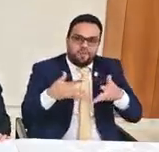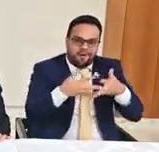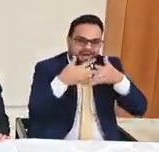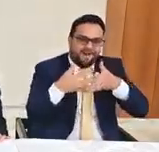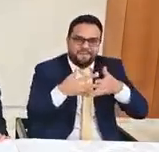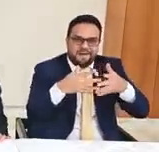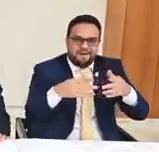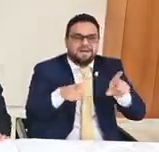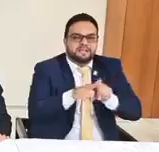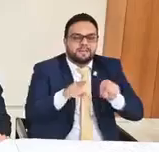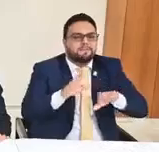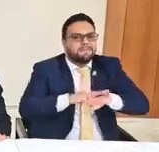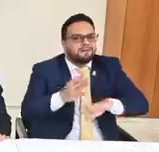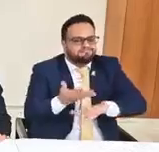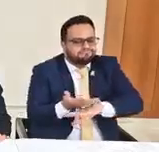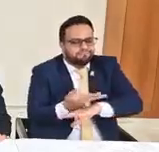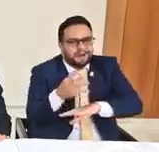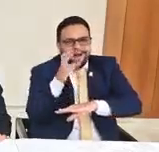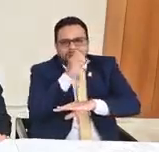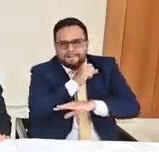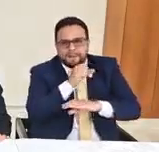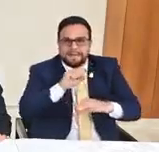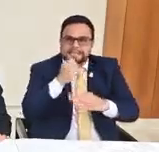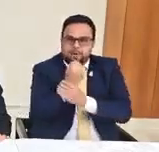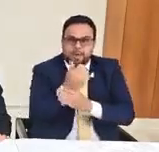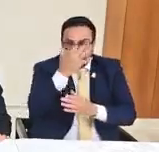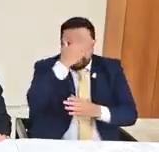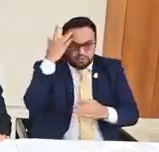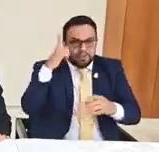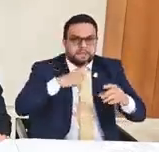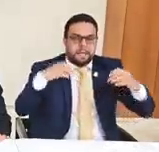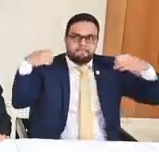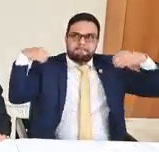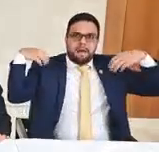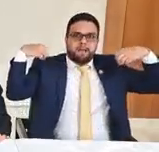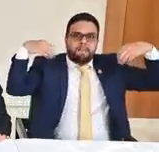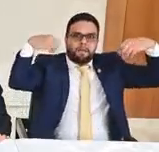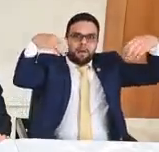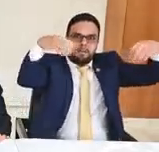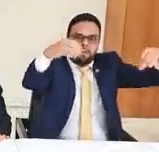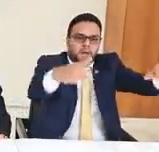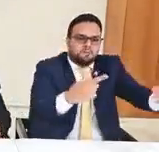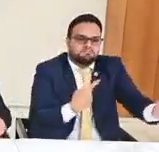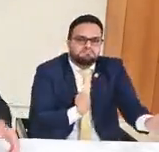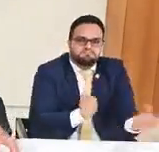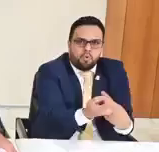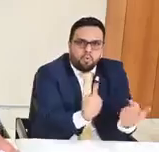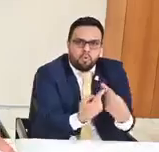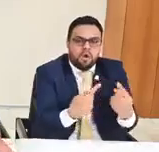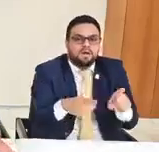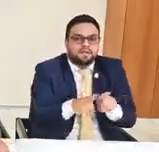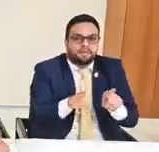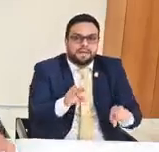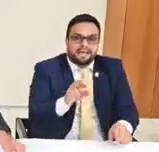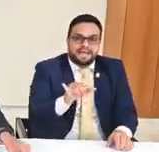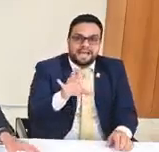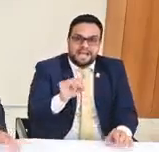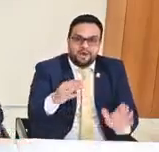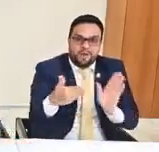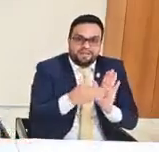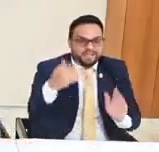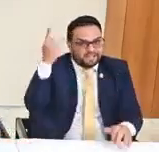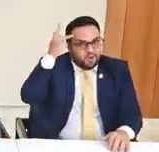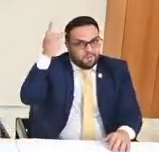na operação, mais segurança para os usuários, iluminação de LED em todo o seu percurso. A Rio Santos foi incorporada